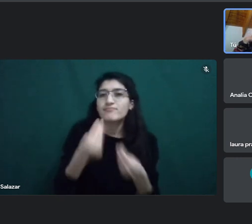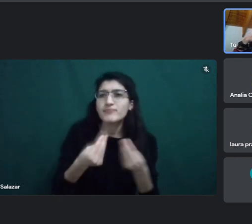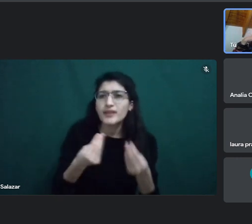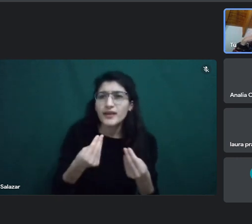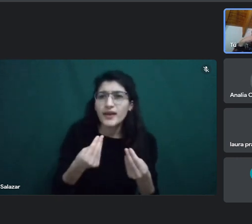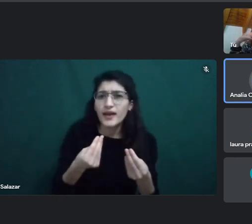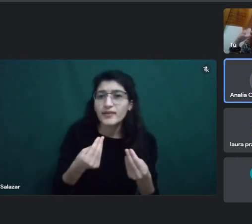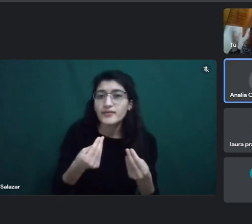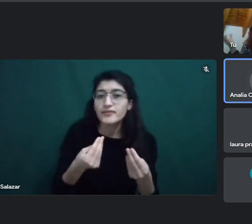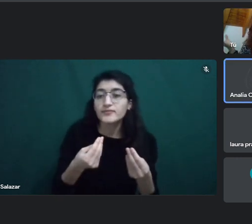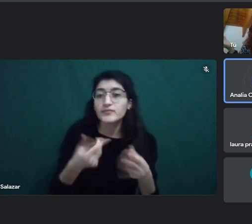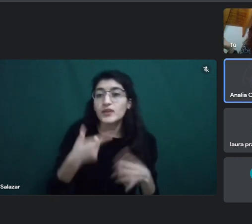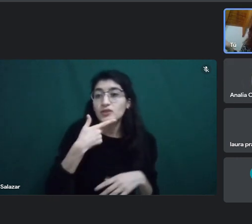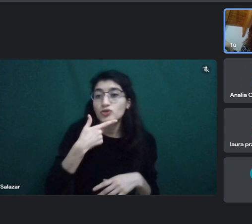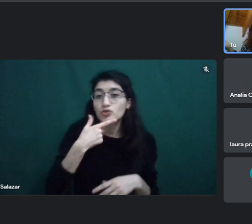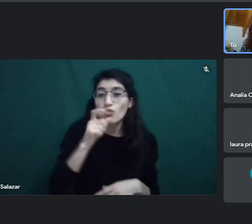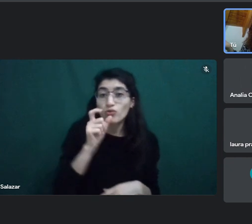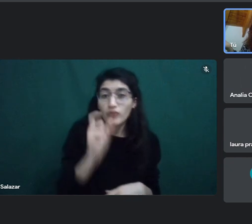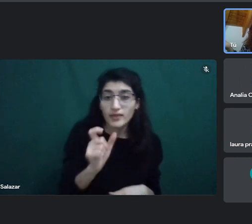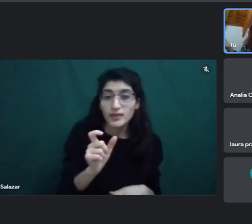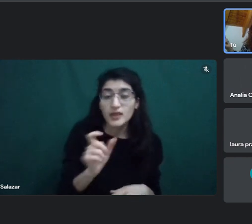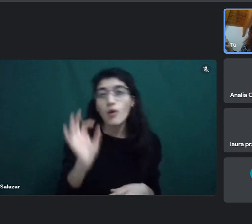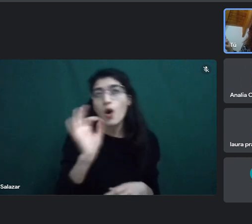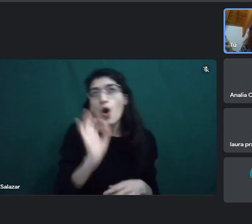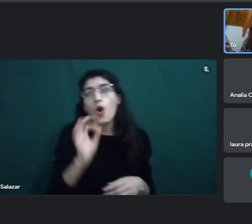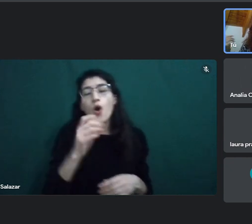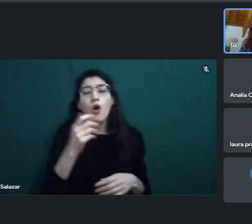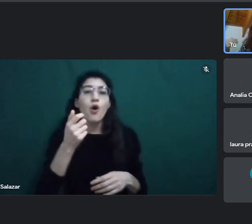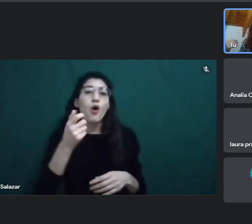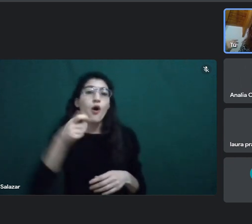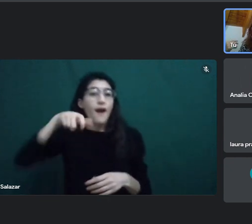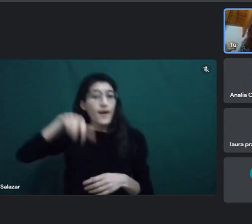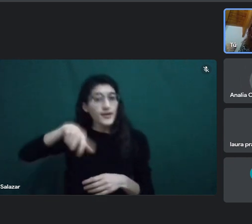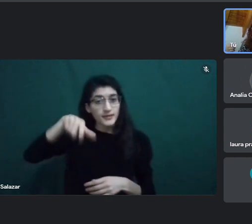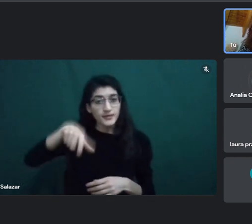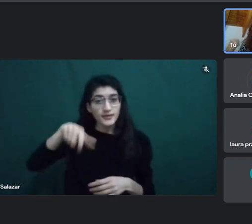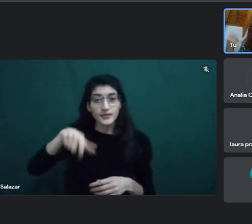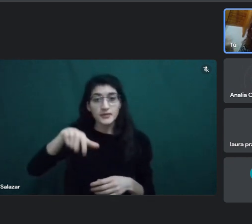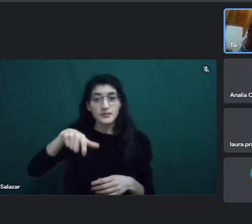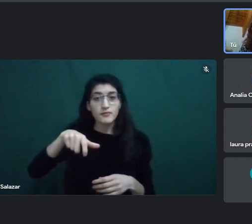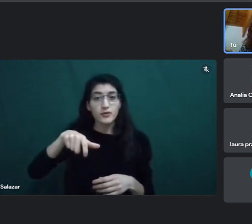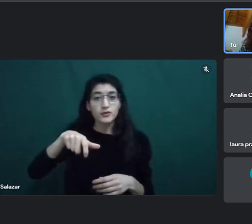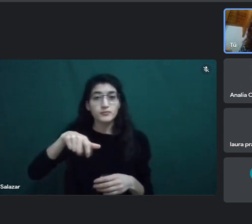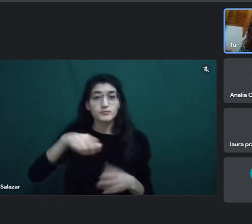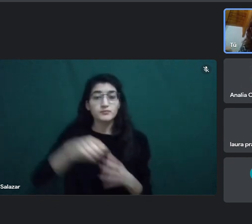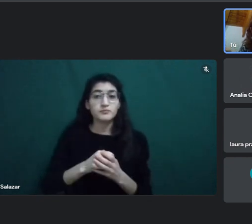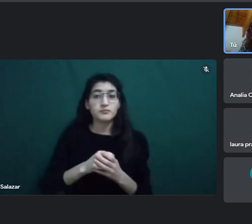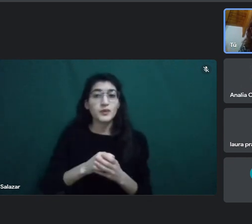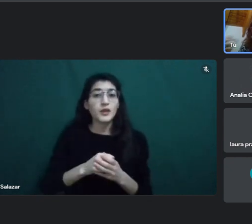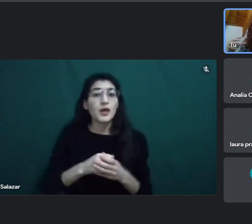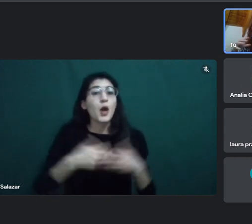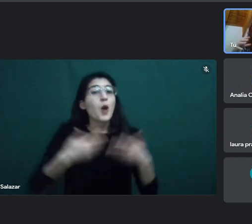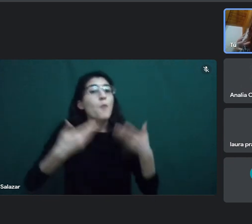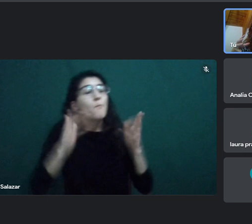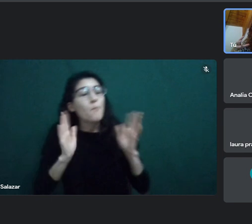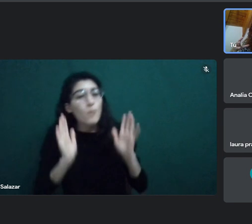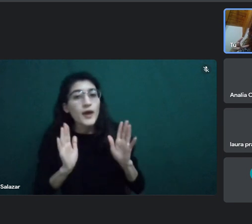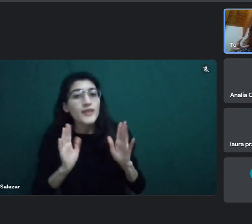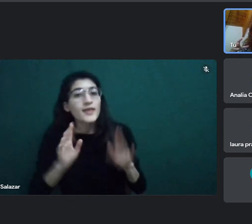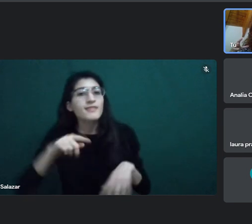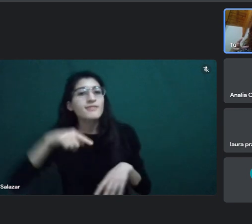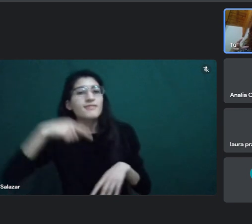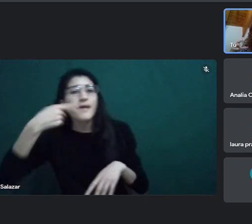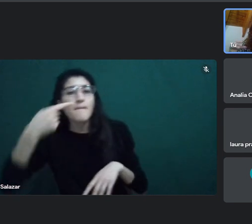sustantivo o un adjetivo, ¿sí? Podía estar después del sustantivo núcleo, quedar afuera del